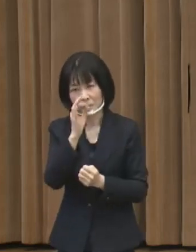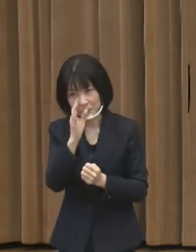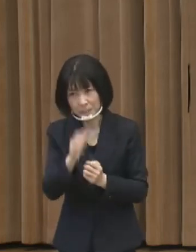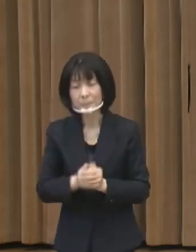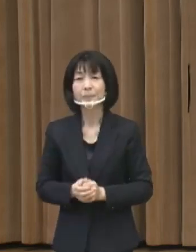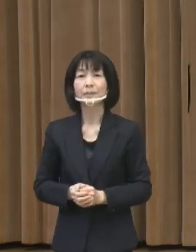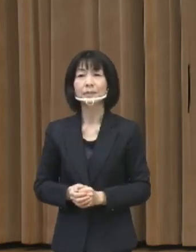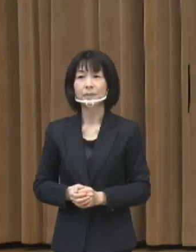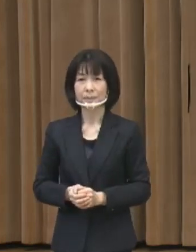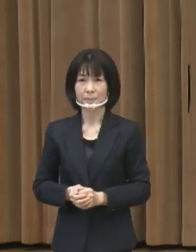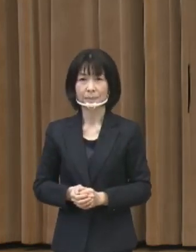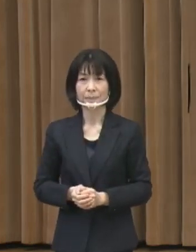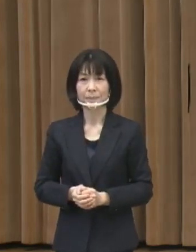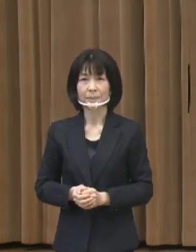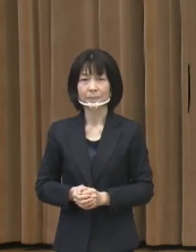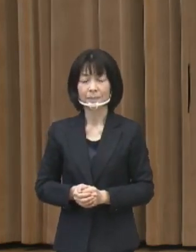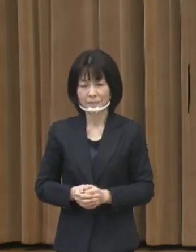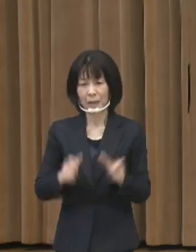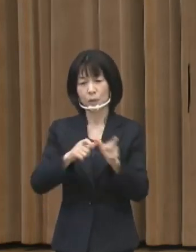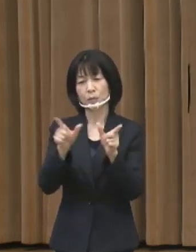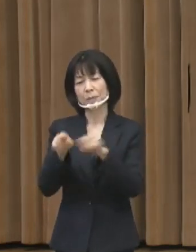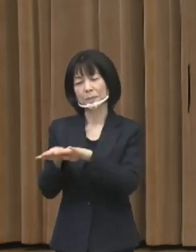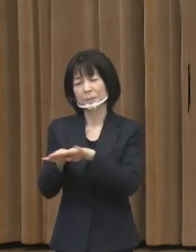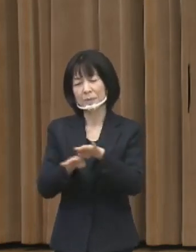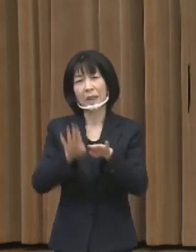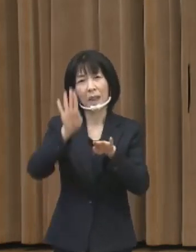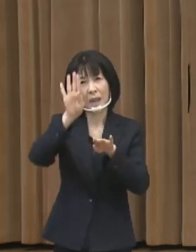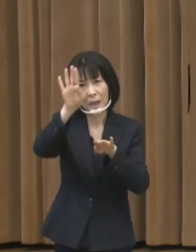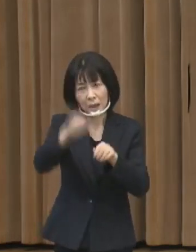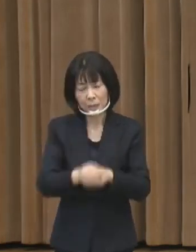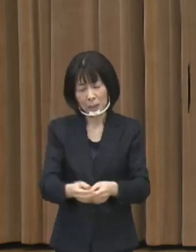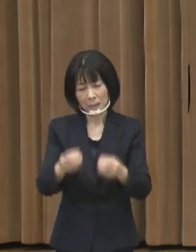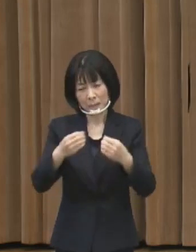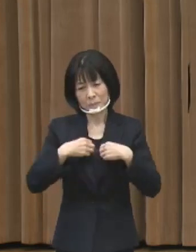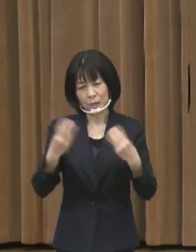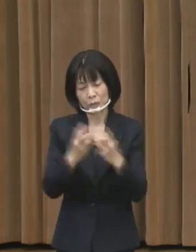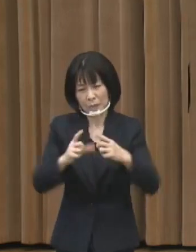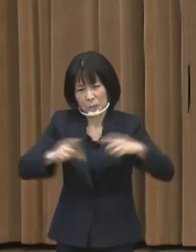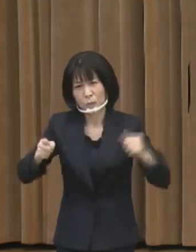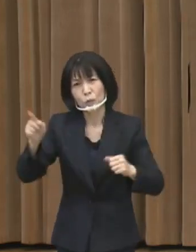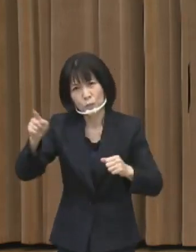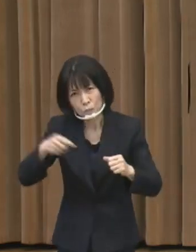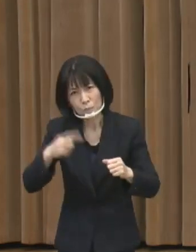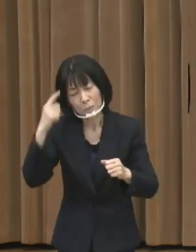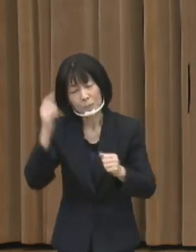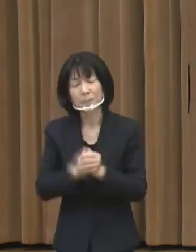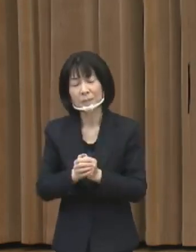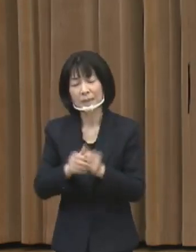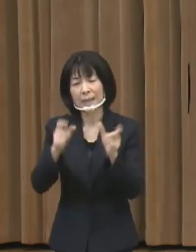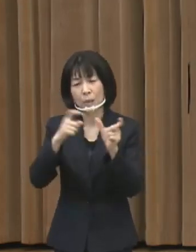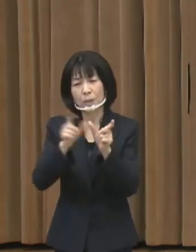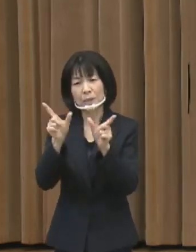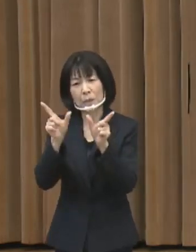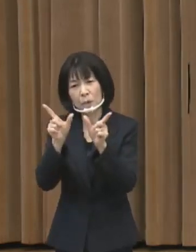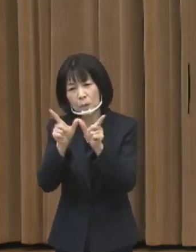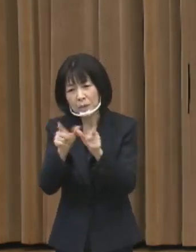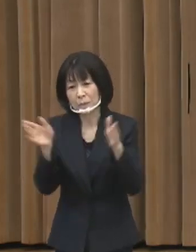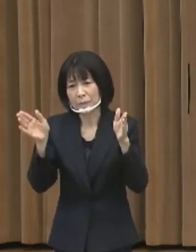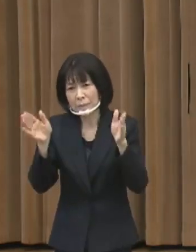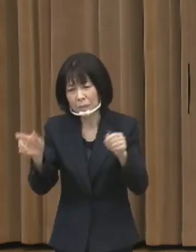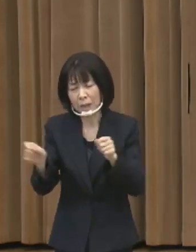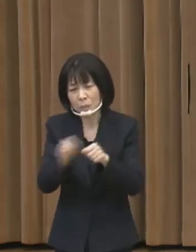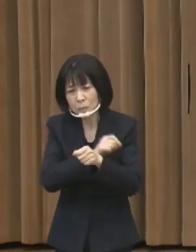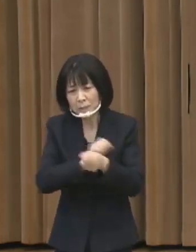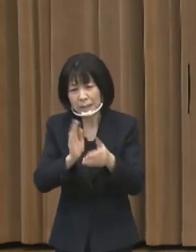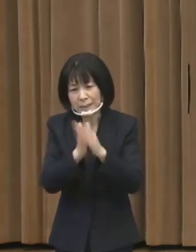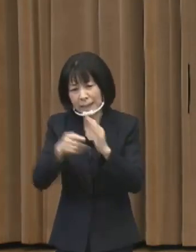ですが、長い休みの後には、陽性者数が跳ね上がります。ゴールデンウィーク期間は特に、県内にとどま